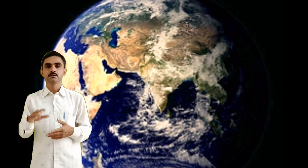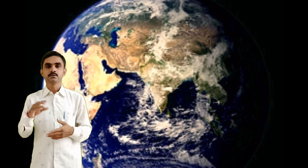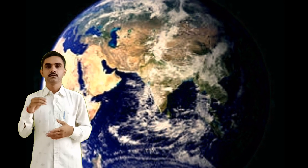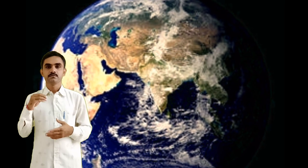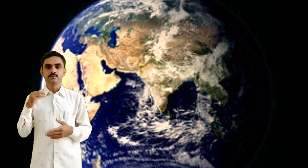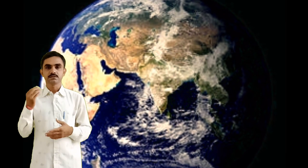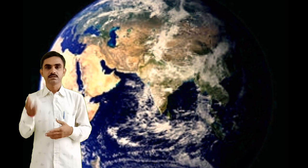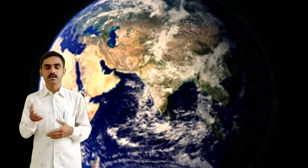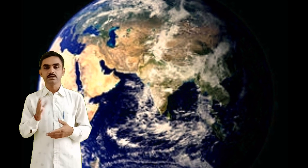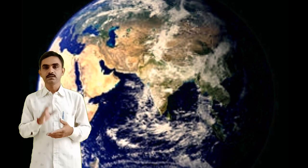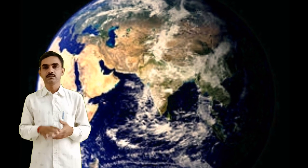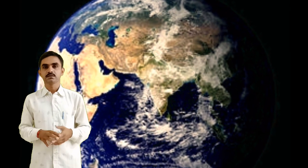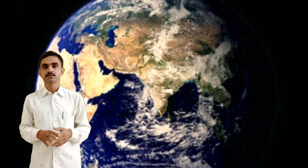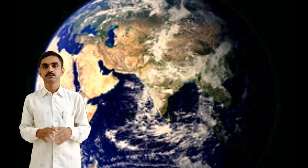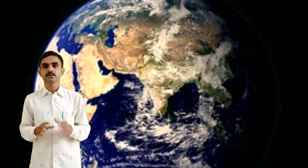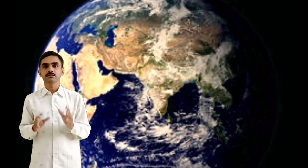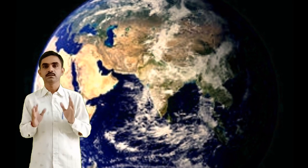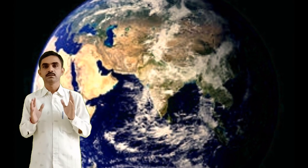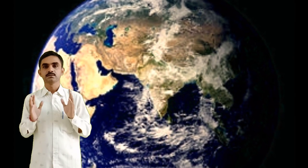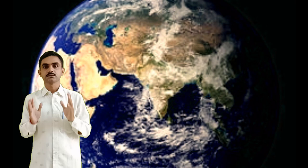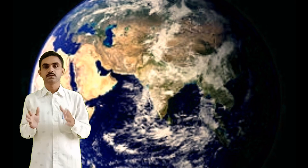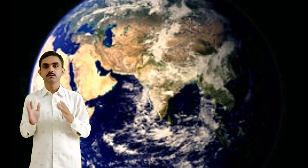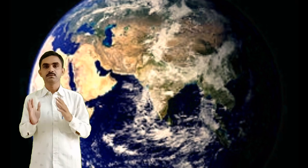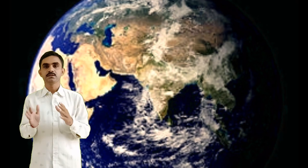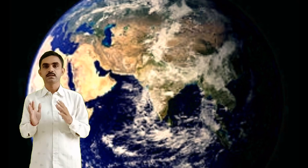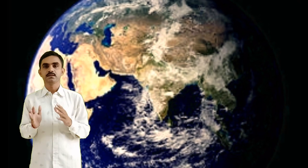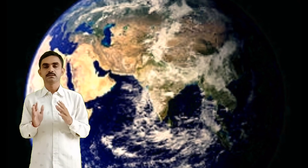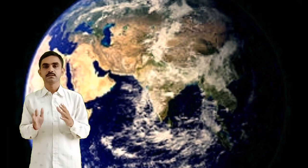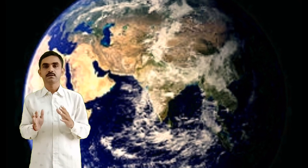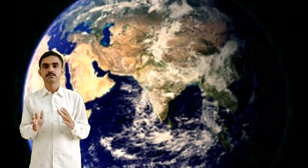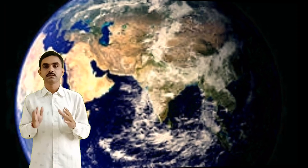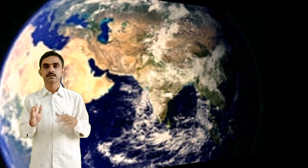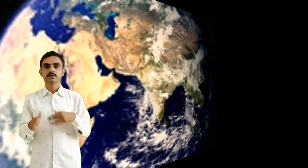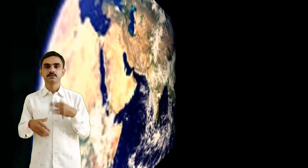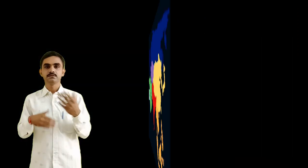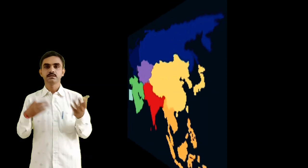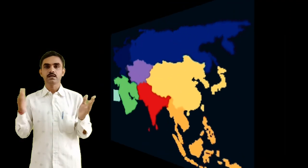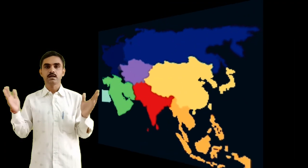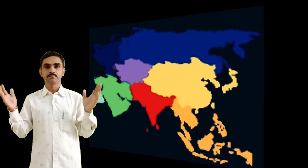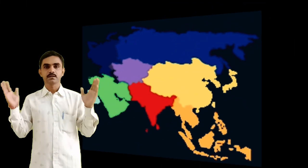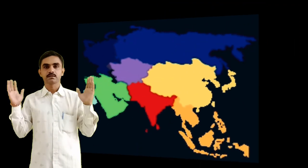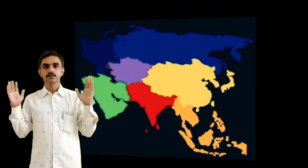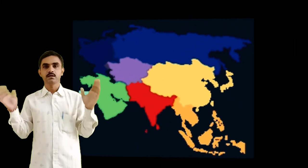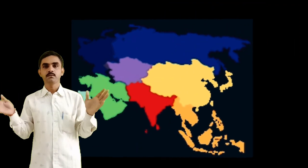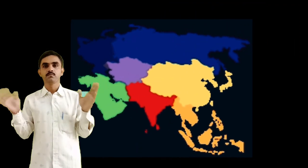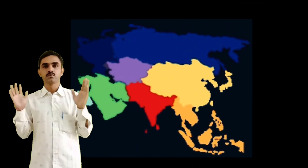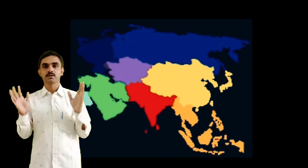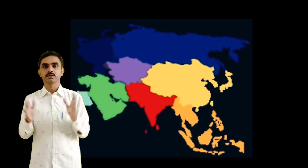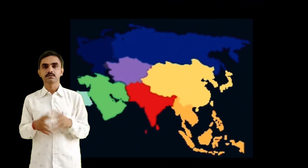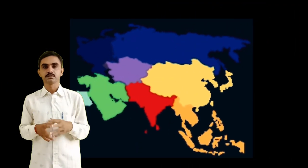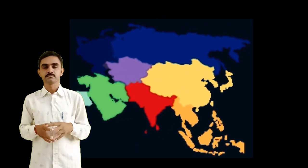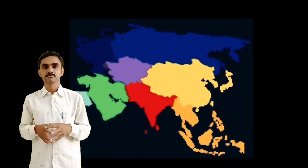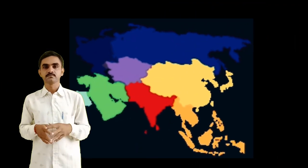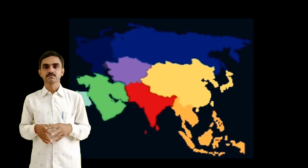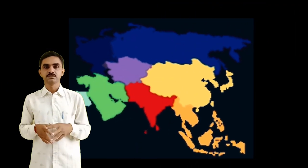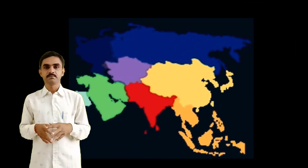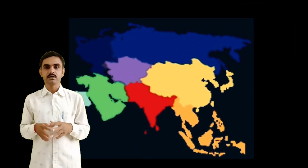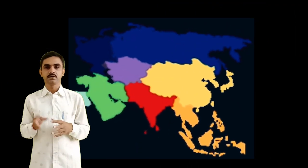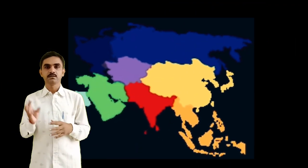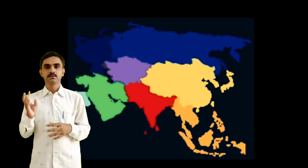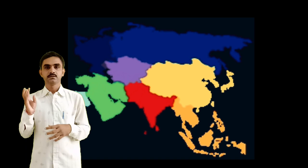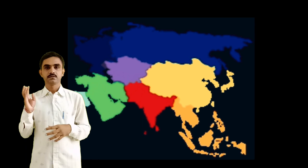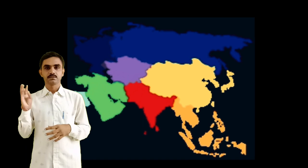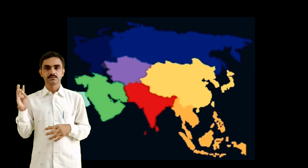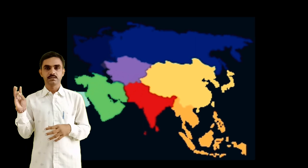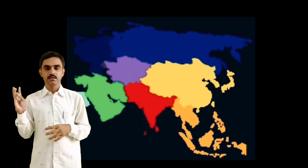પણ વિસ્તારની દ્રષ્ટિએ 6 બીજા દેશ એવા છે જે આપણા કરતા મોટા છે,